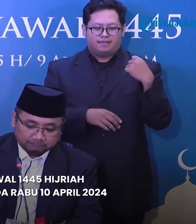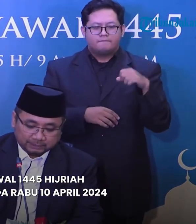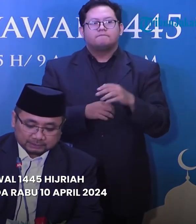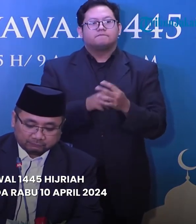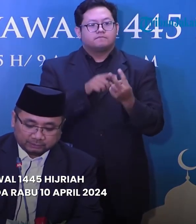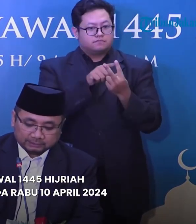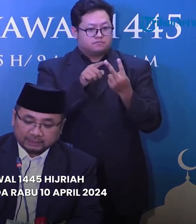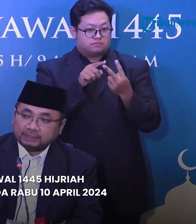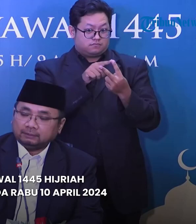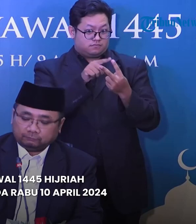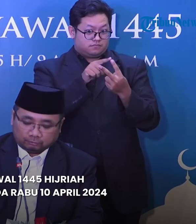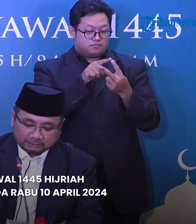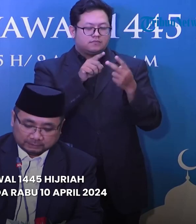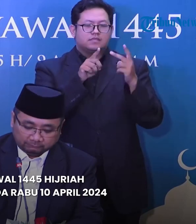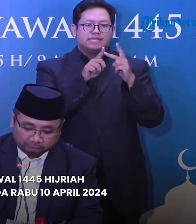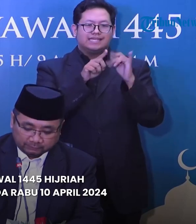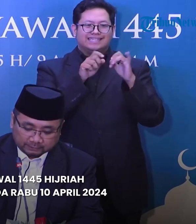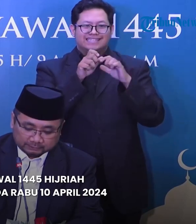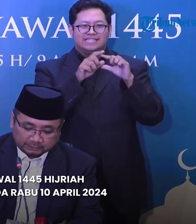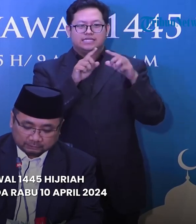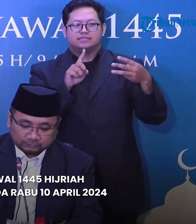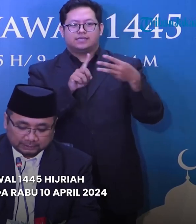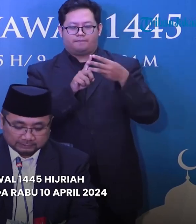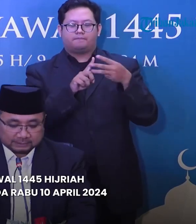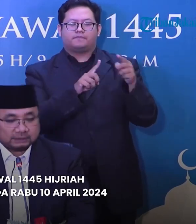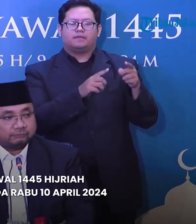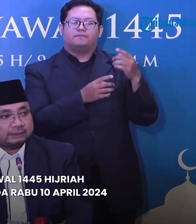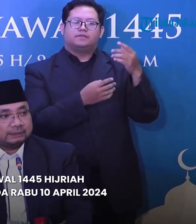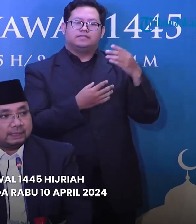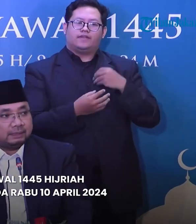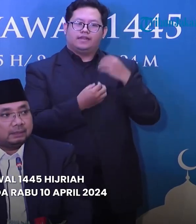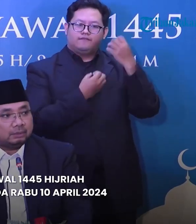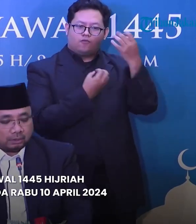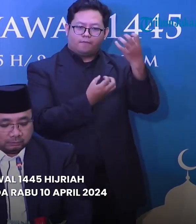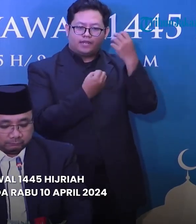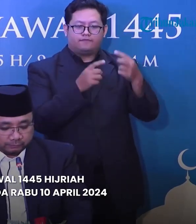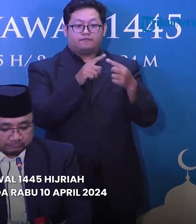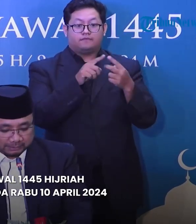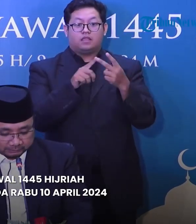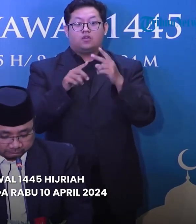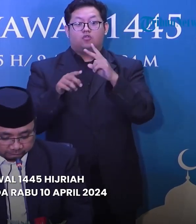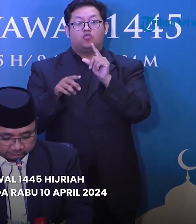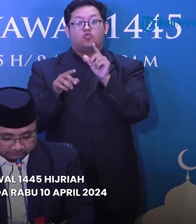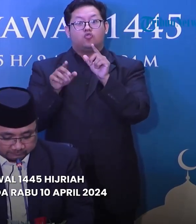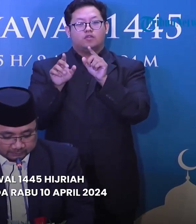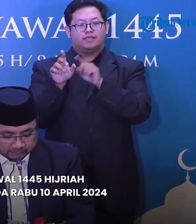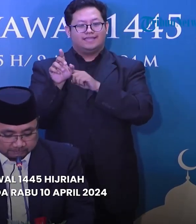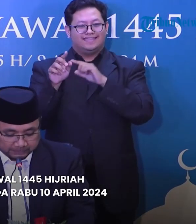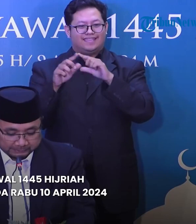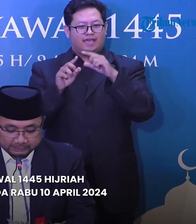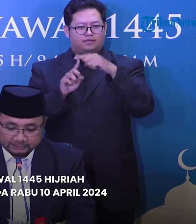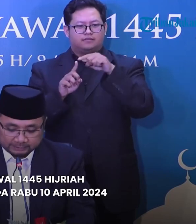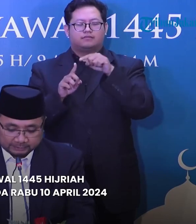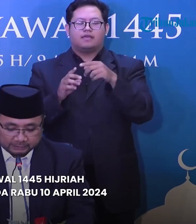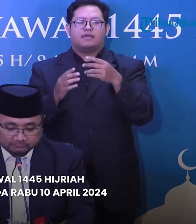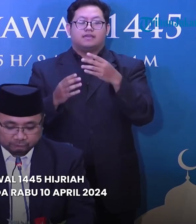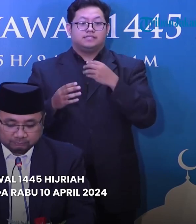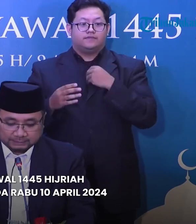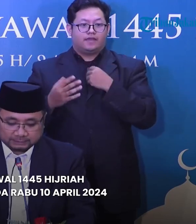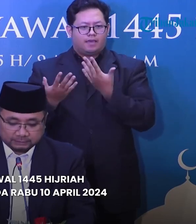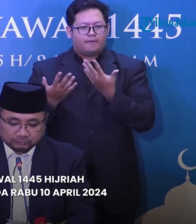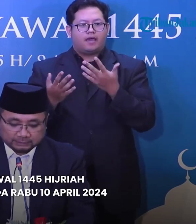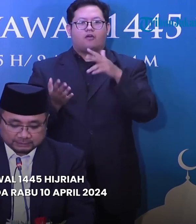hisab yang sifatnya informatif dan rukyat yang sifatnya konfirmatif pada hari ini